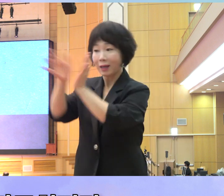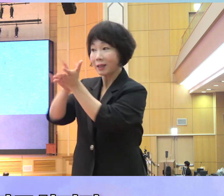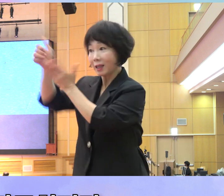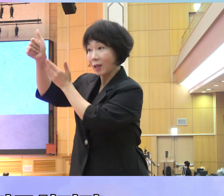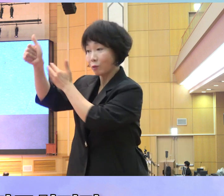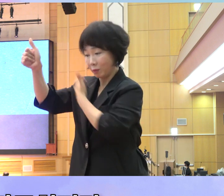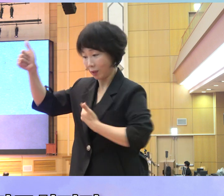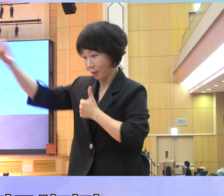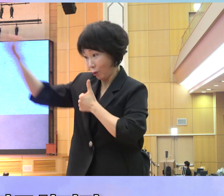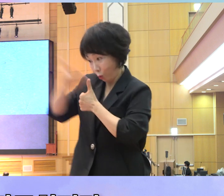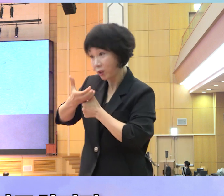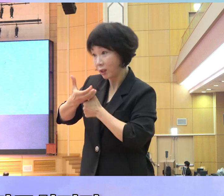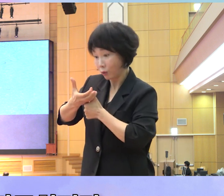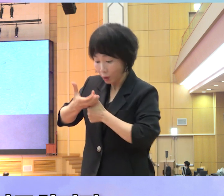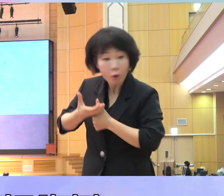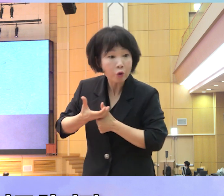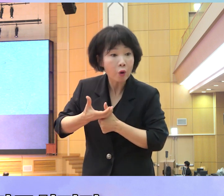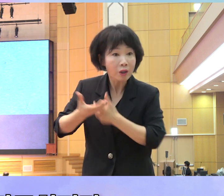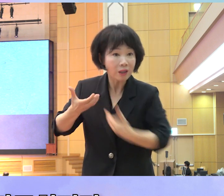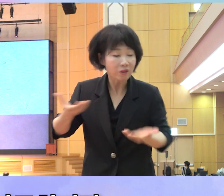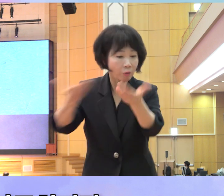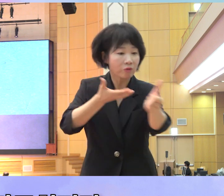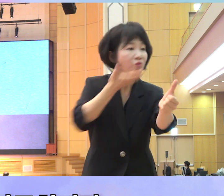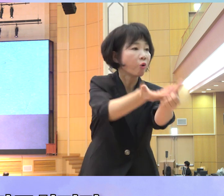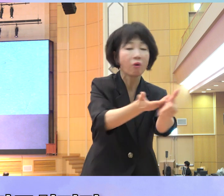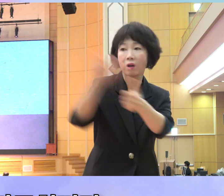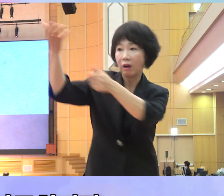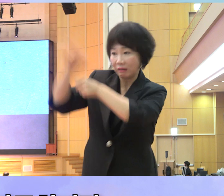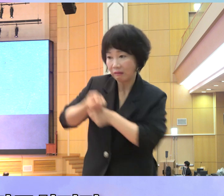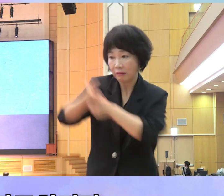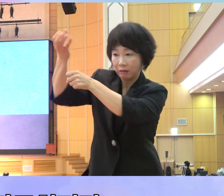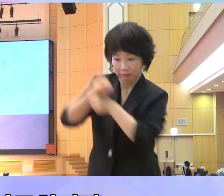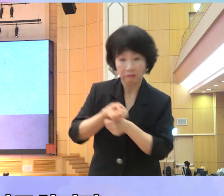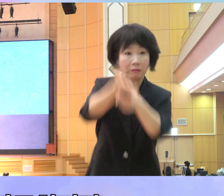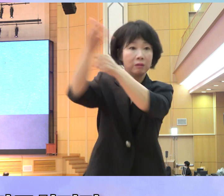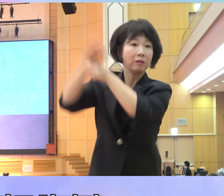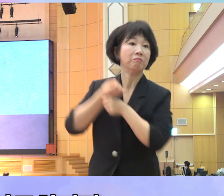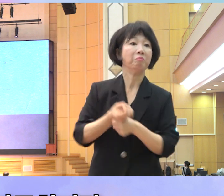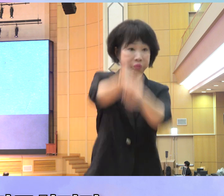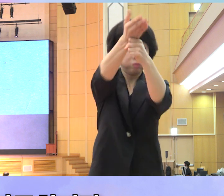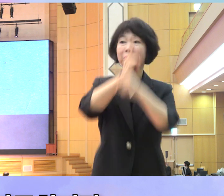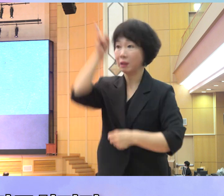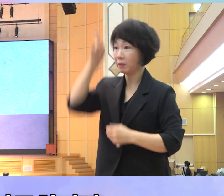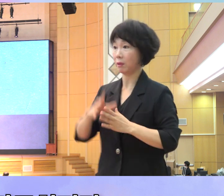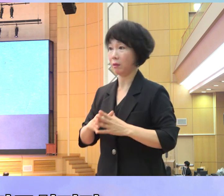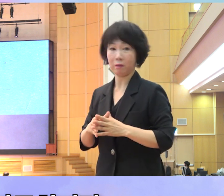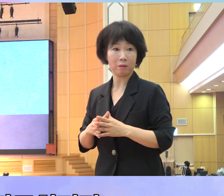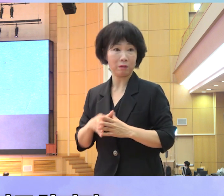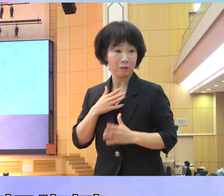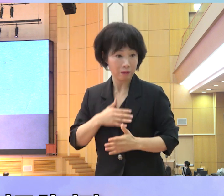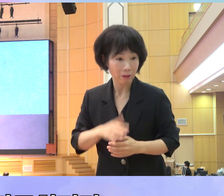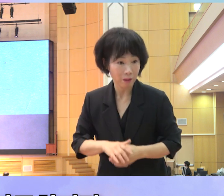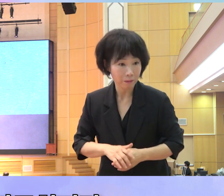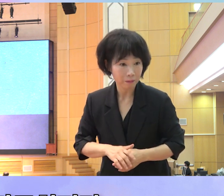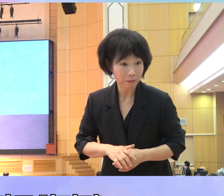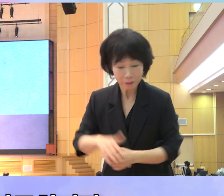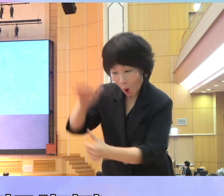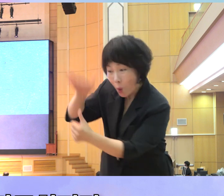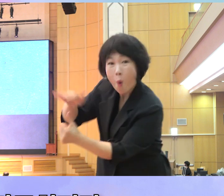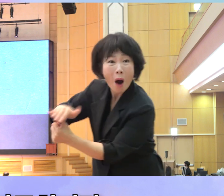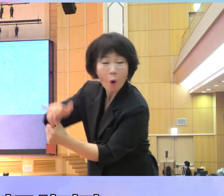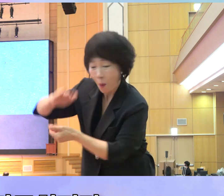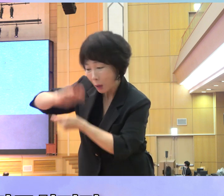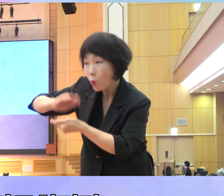예수님이 다 하신 거예요. 제자들이 한 건요, 어린아이 도시락 같은 그 물고기 2마리와 보리떡 5개를 갖다 바친 거 하나밖에